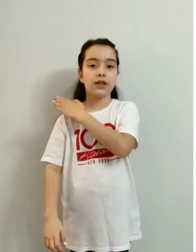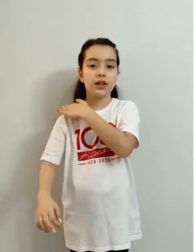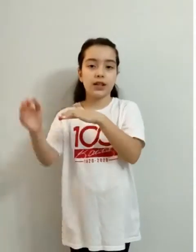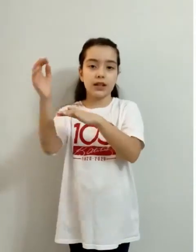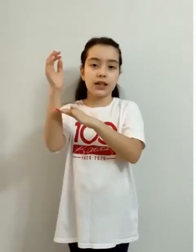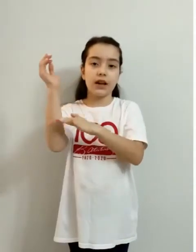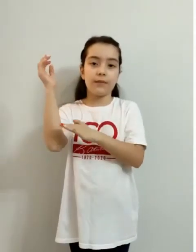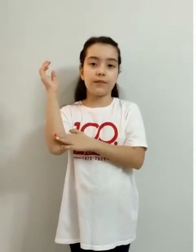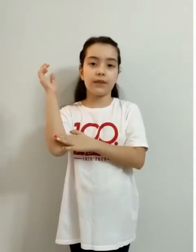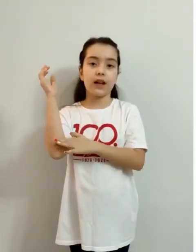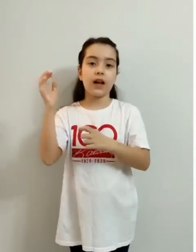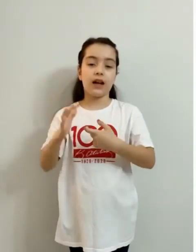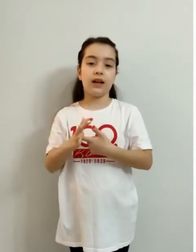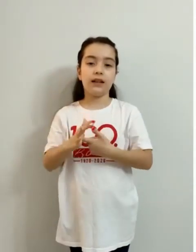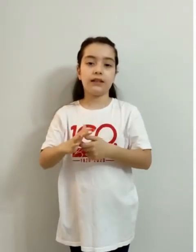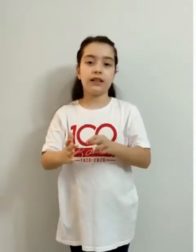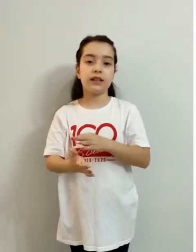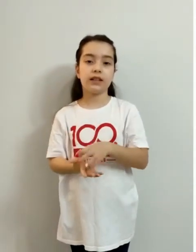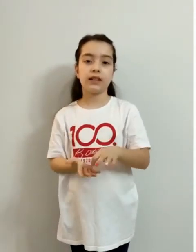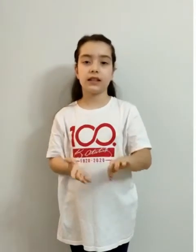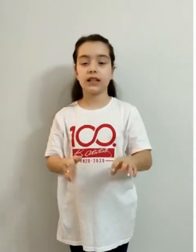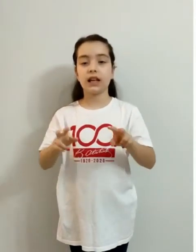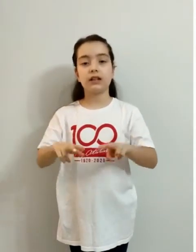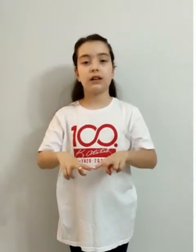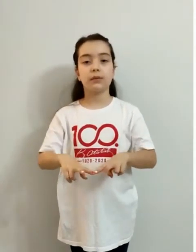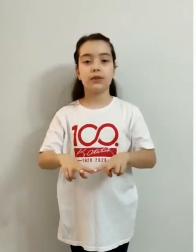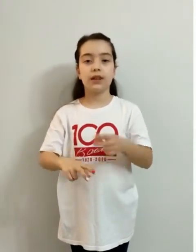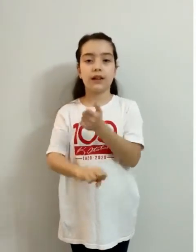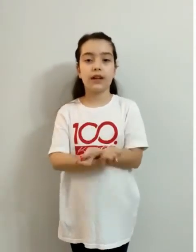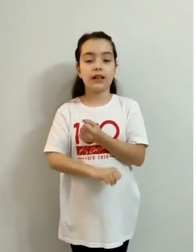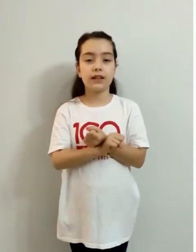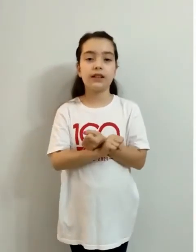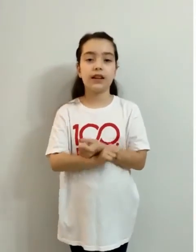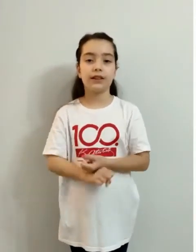Paşa yaşa. Adın yazılacak mücevher taşa.